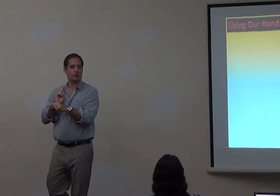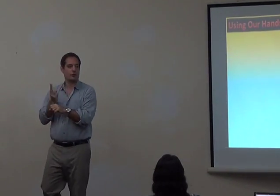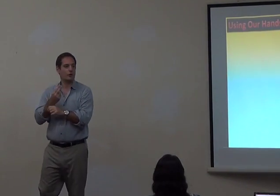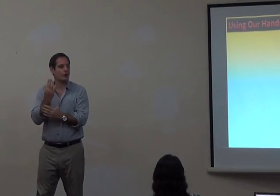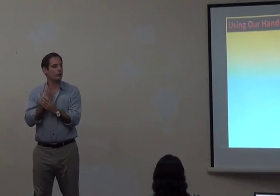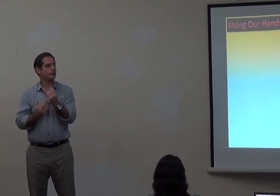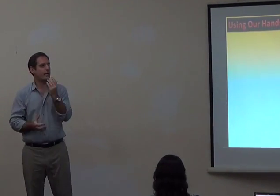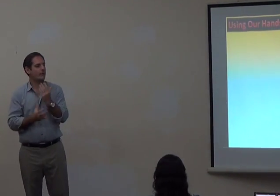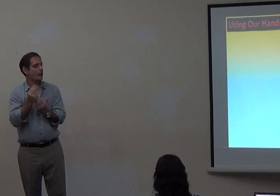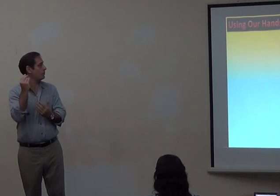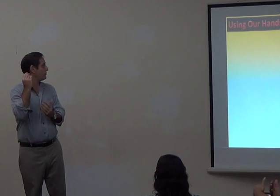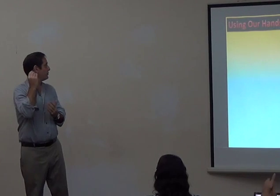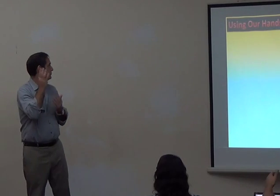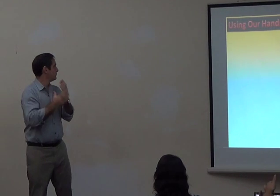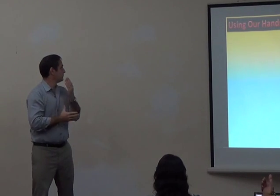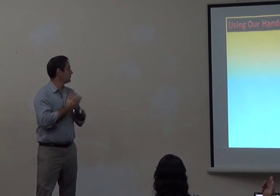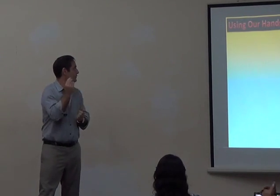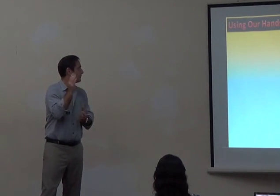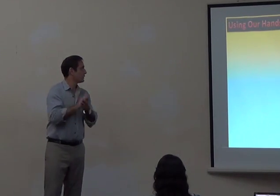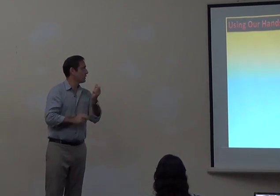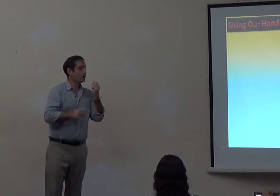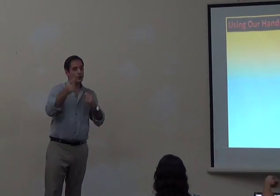Usando nuestras manos